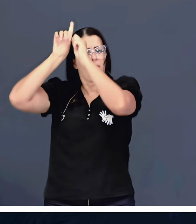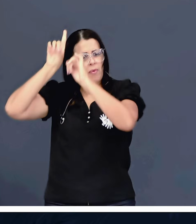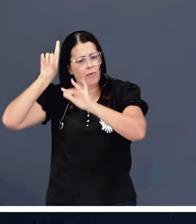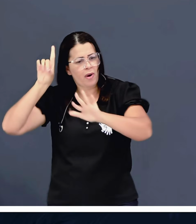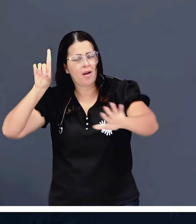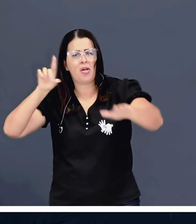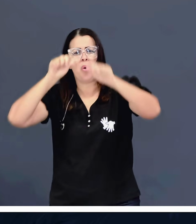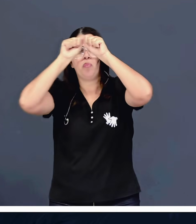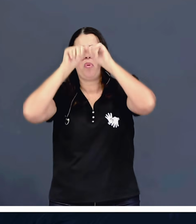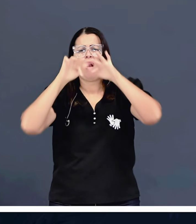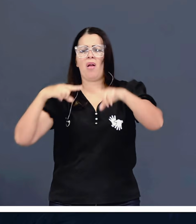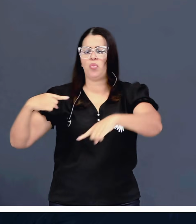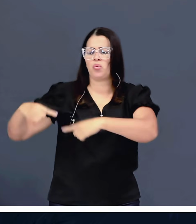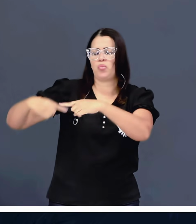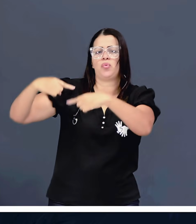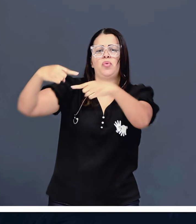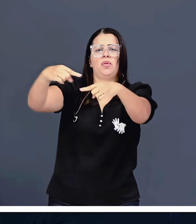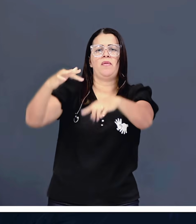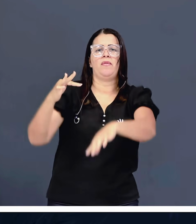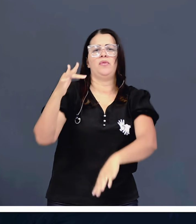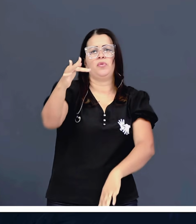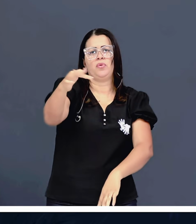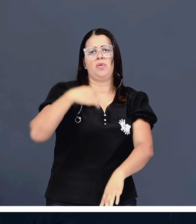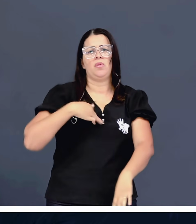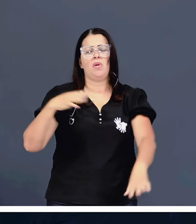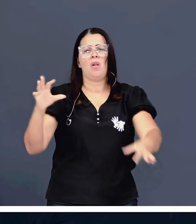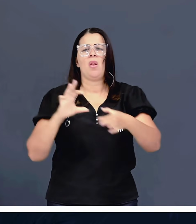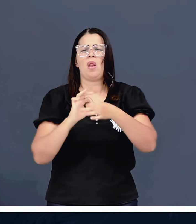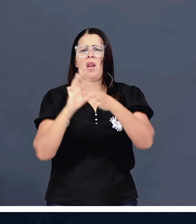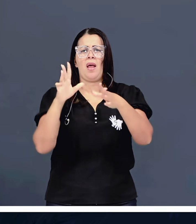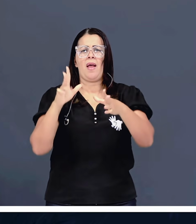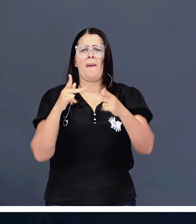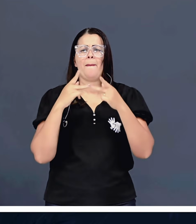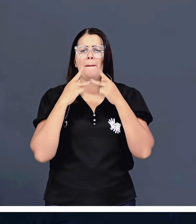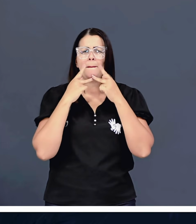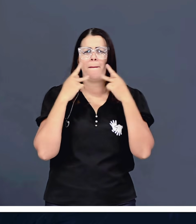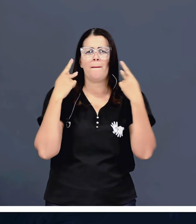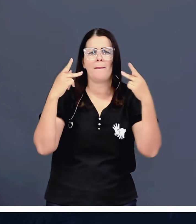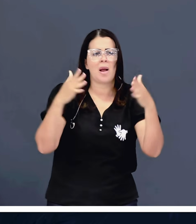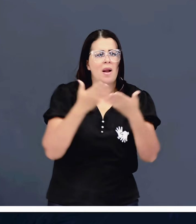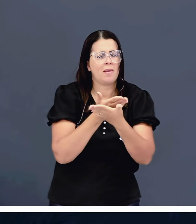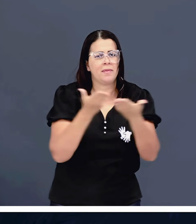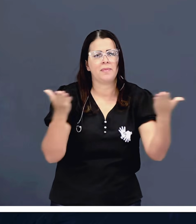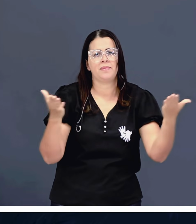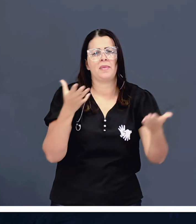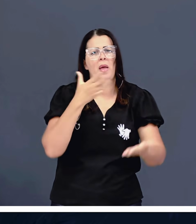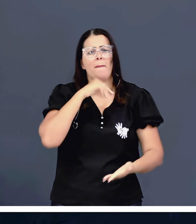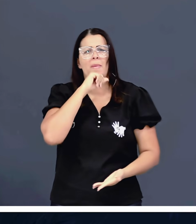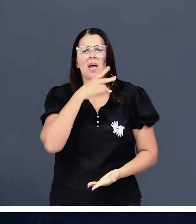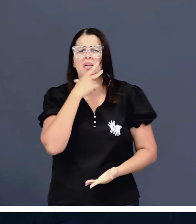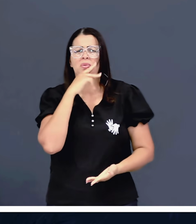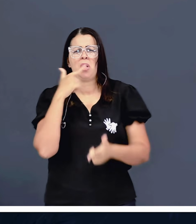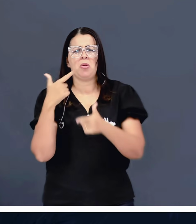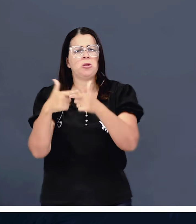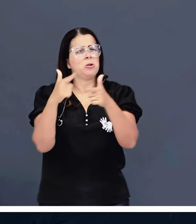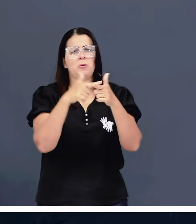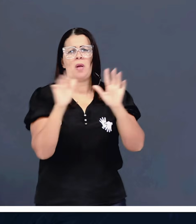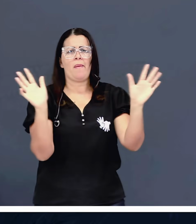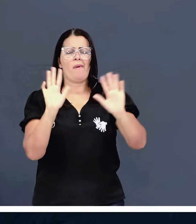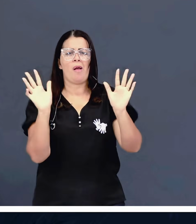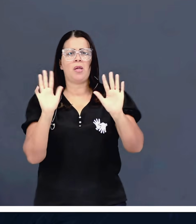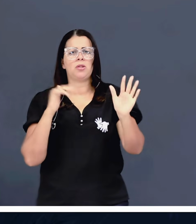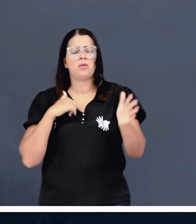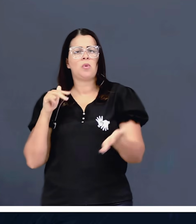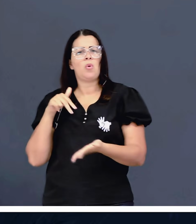isso seja levado para as próximas gerações. Eu tenho liberado essa palavra sobre os pais. Não importa onde os teus filhos têm andado, não importa